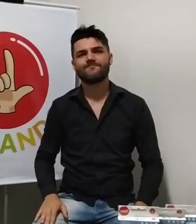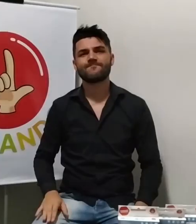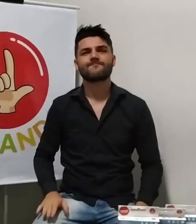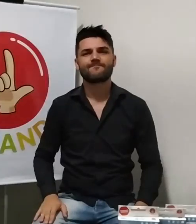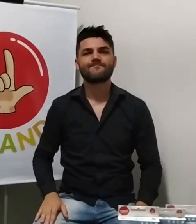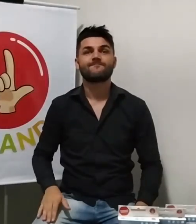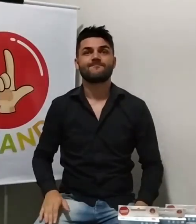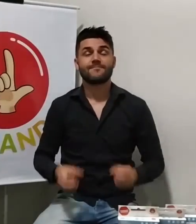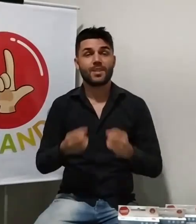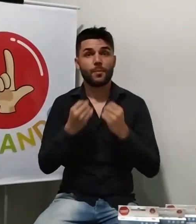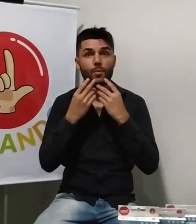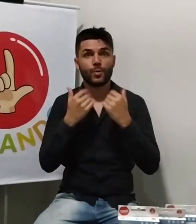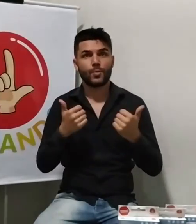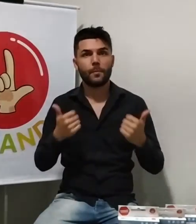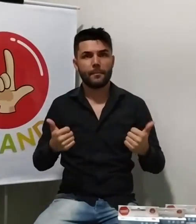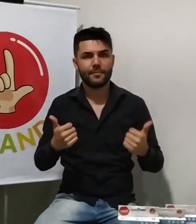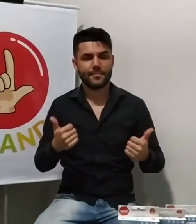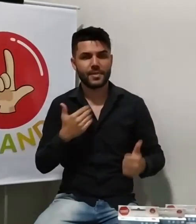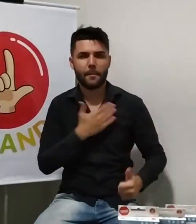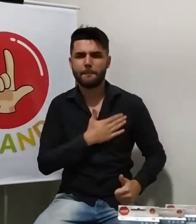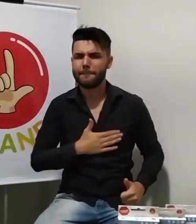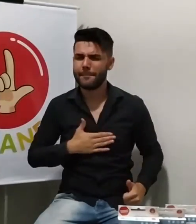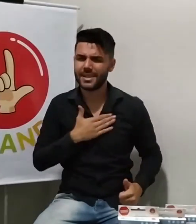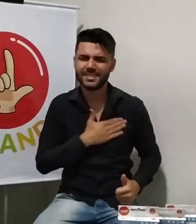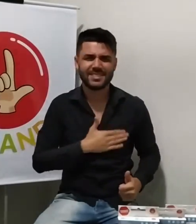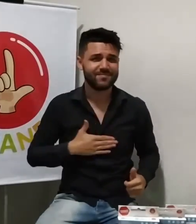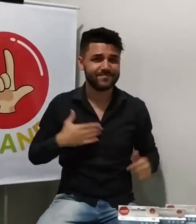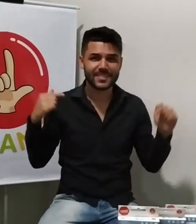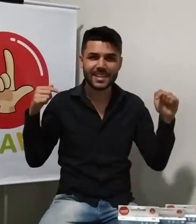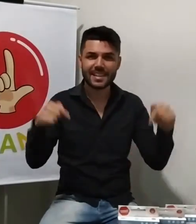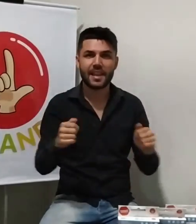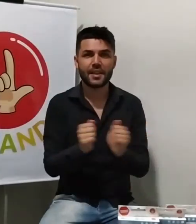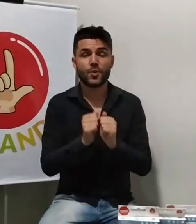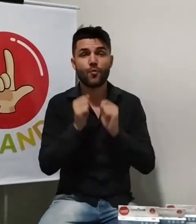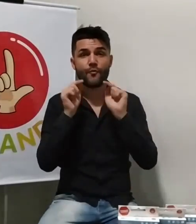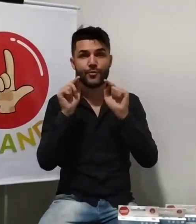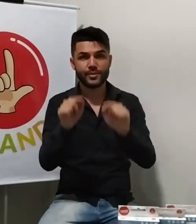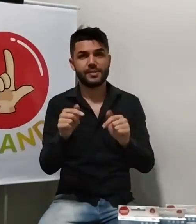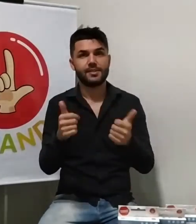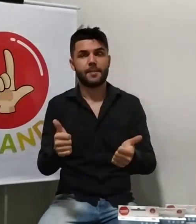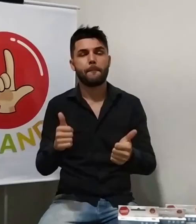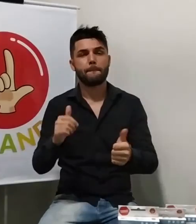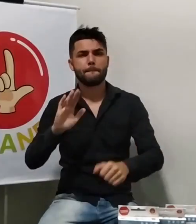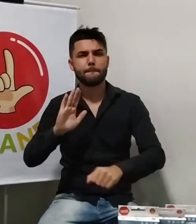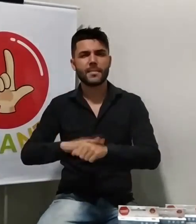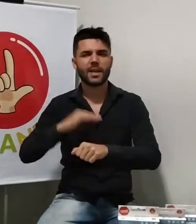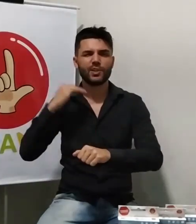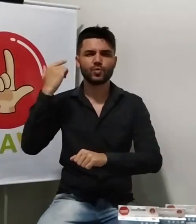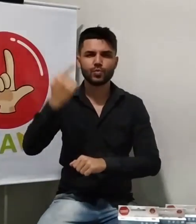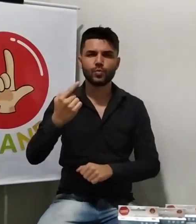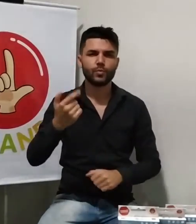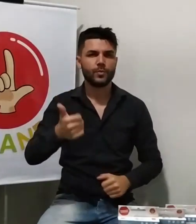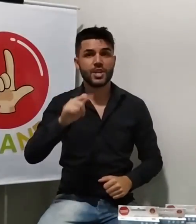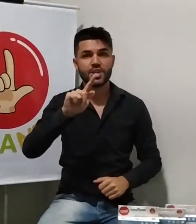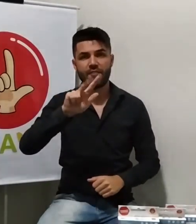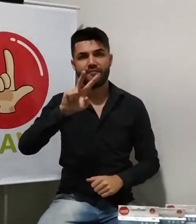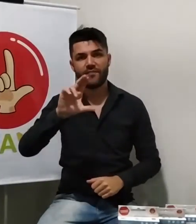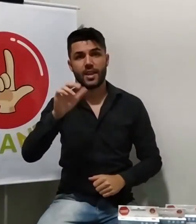Muito bem, gente, um prazer imenso estar aqui com você em mais esse GVCast, o GVCast número 8, que foi sensacional, e é sempre um